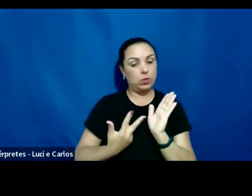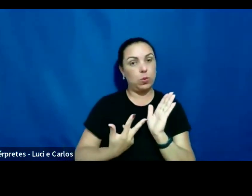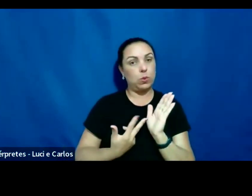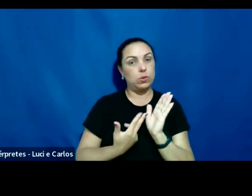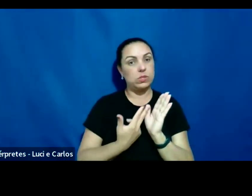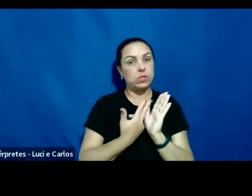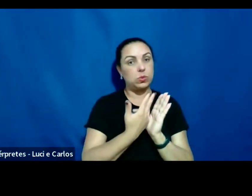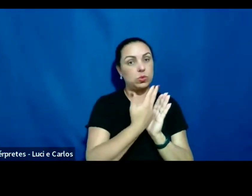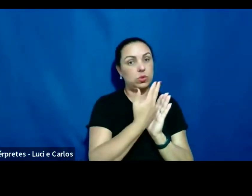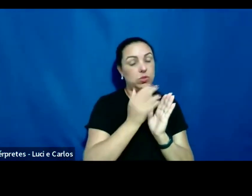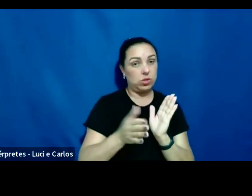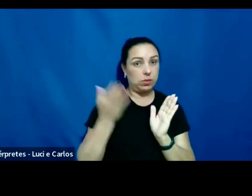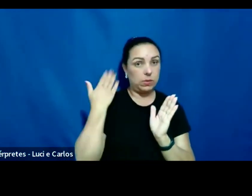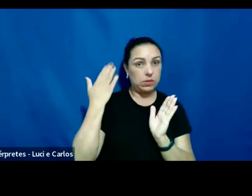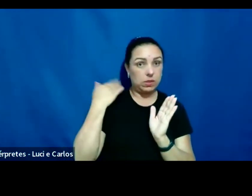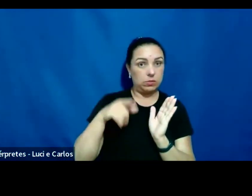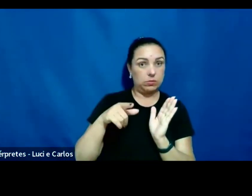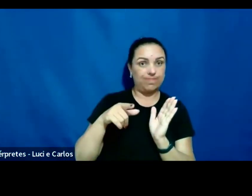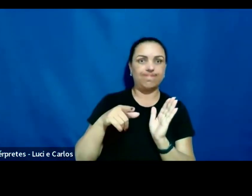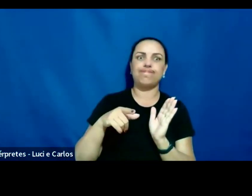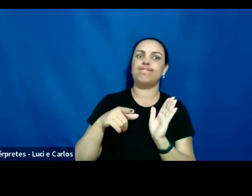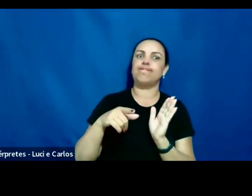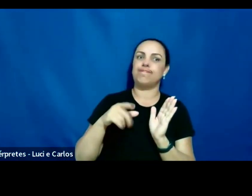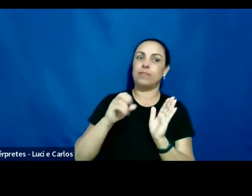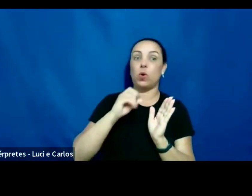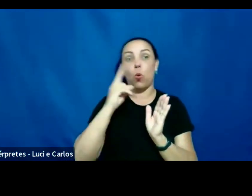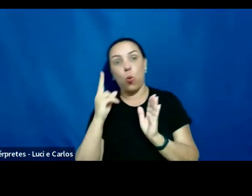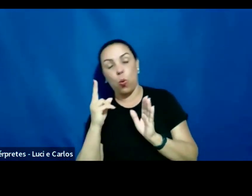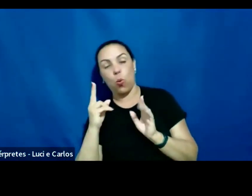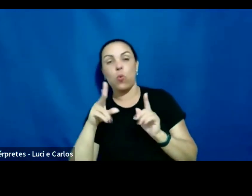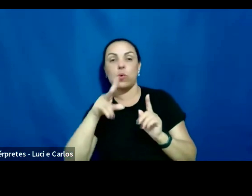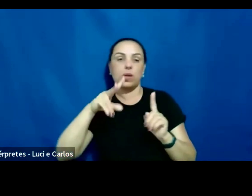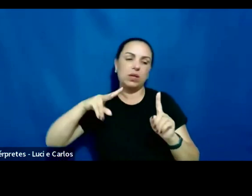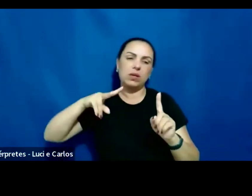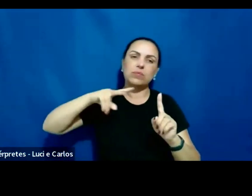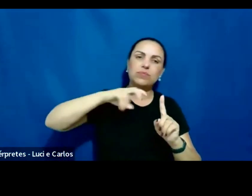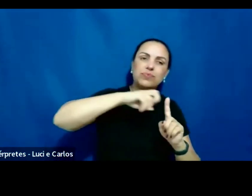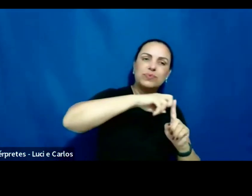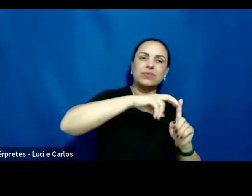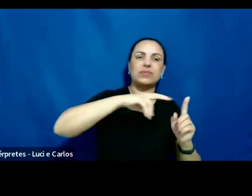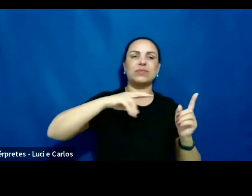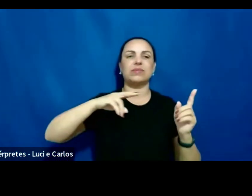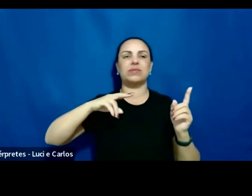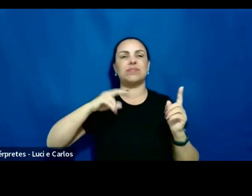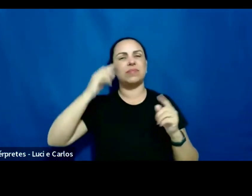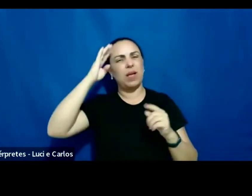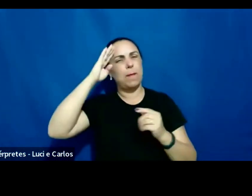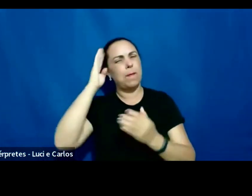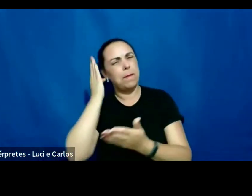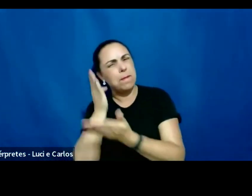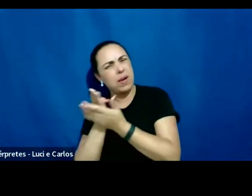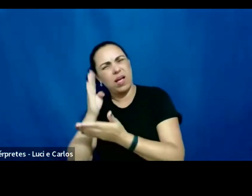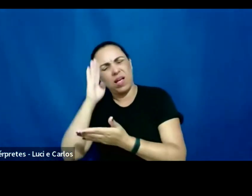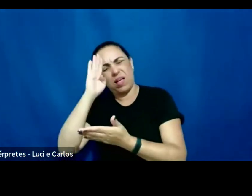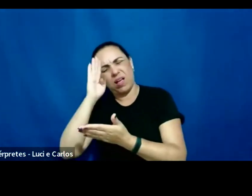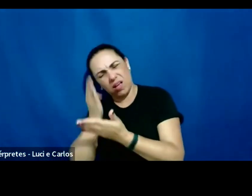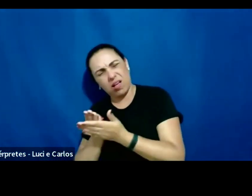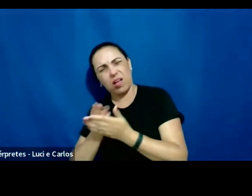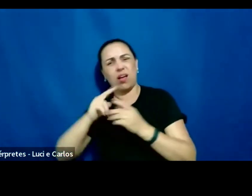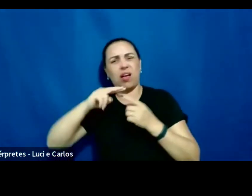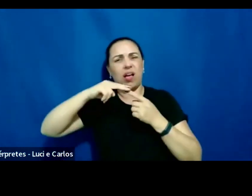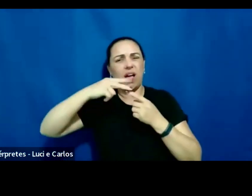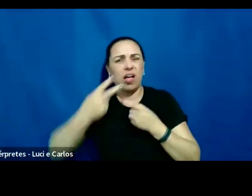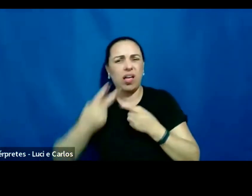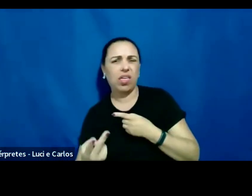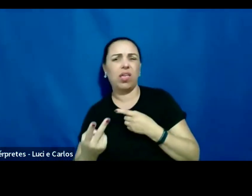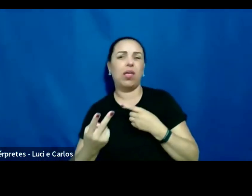alguma lesão, ou um acidente, você caiu, bateu a cabeça, não sei,